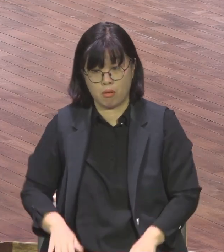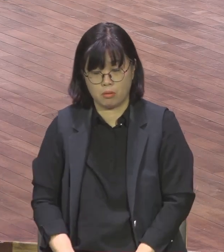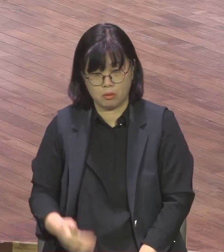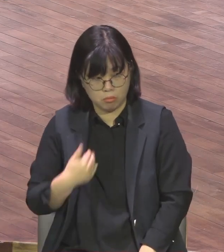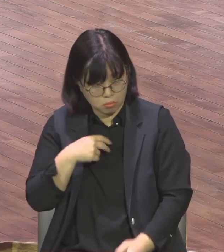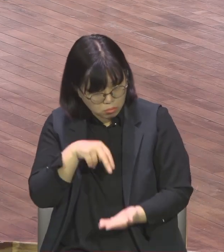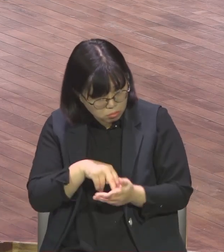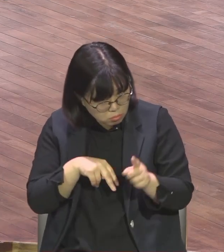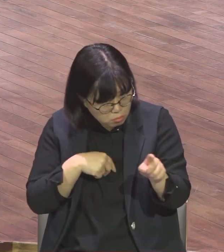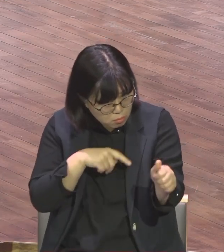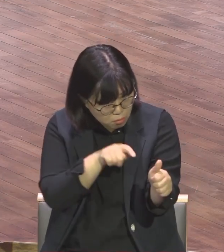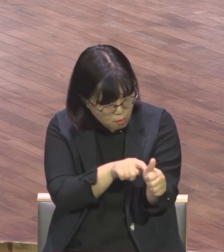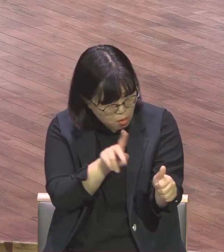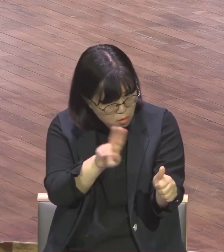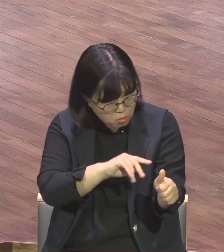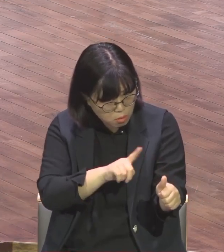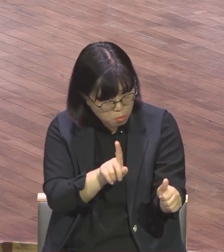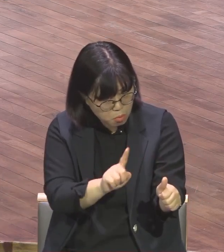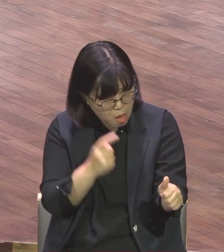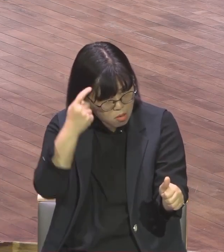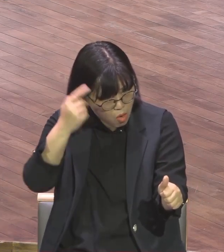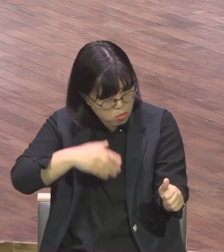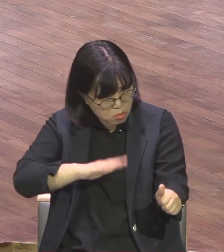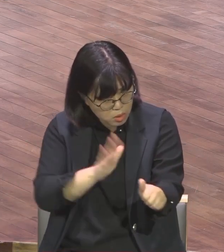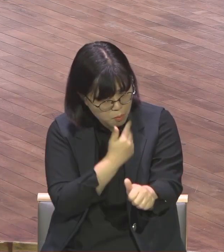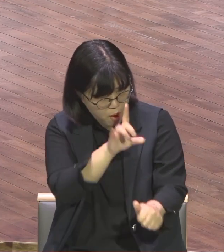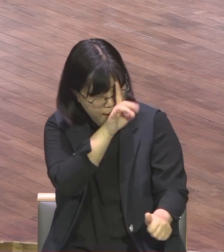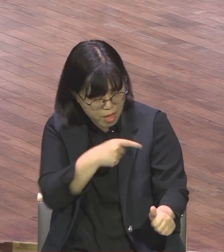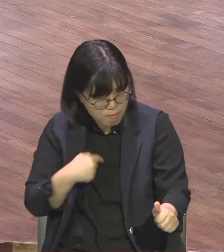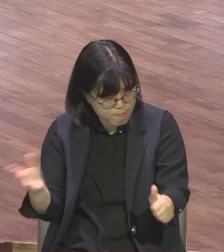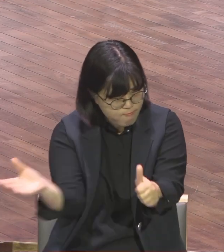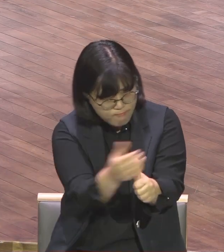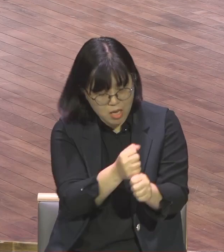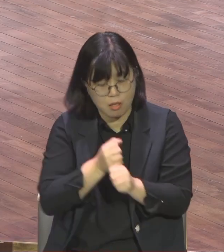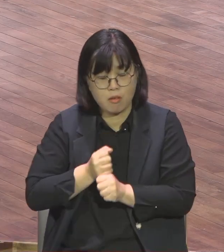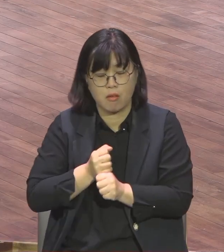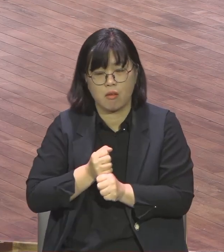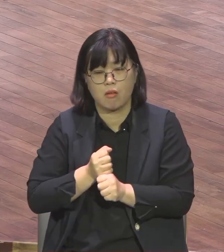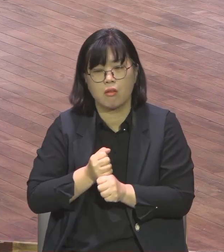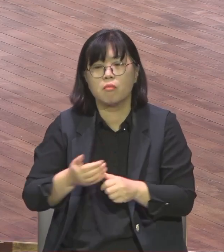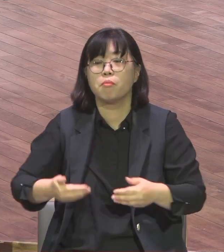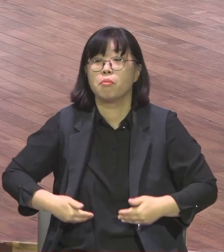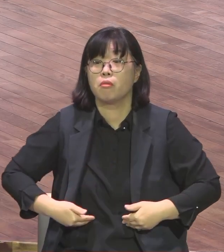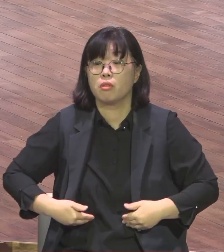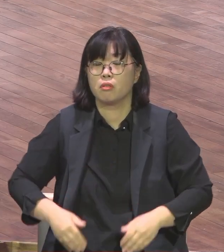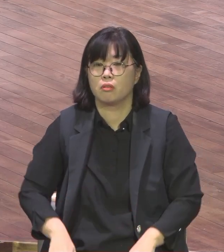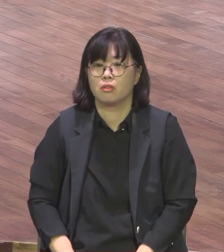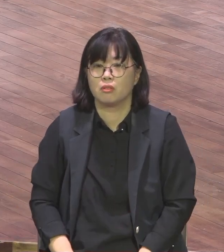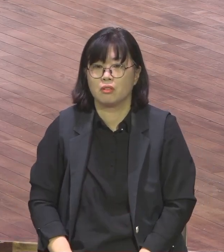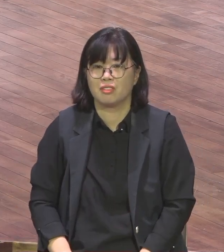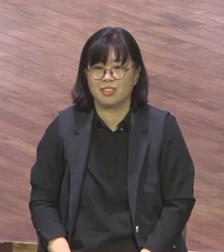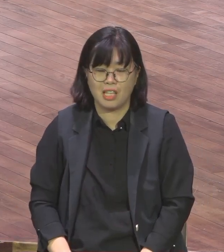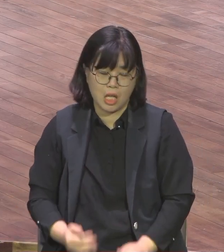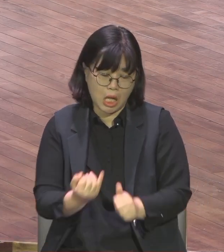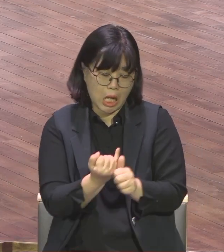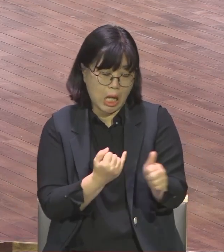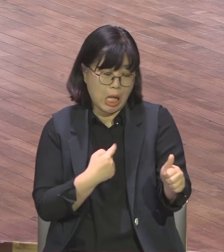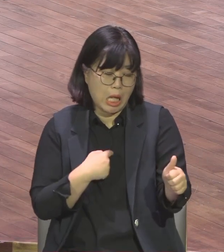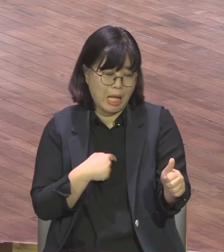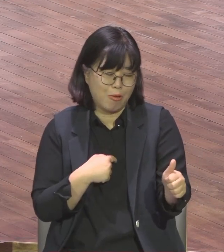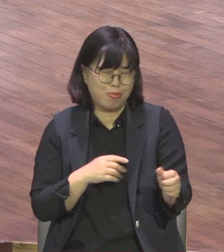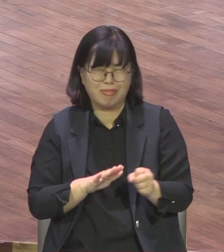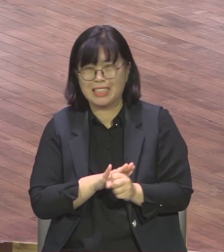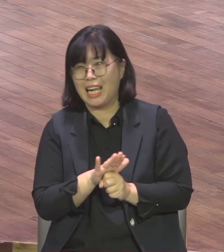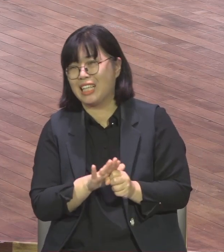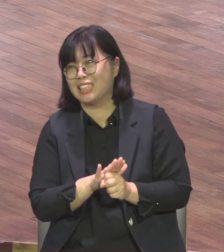처절하게 싸워서라도 여러분 지켜야 돼요. 아이고 남편이 그러는데 아이고 사랑하는 아내가 말하는데